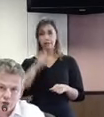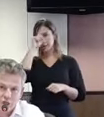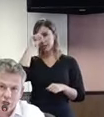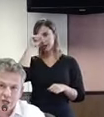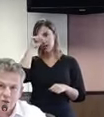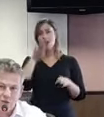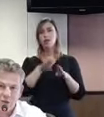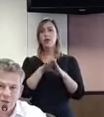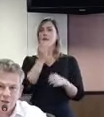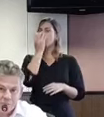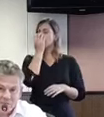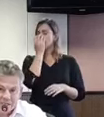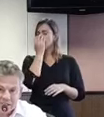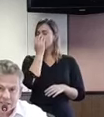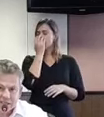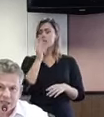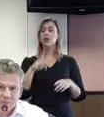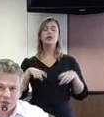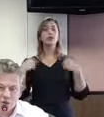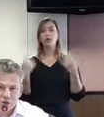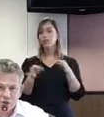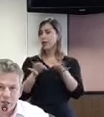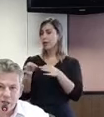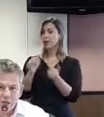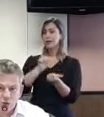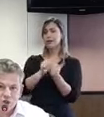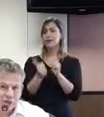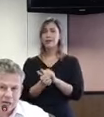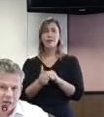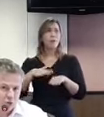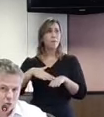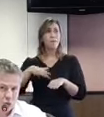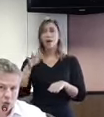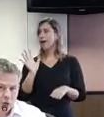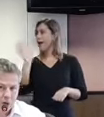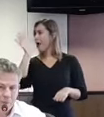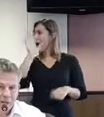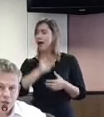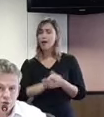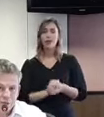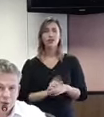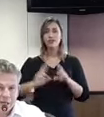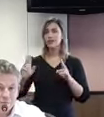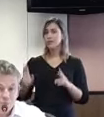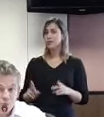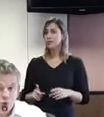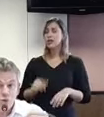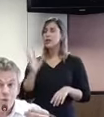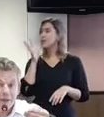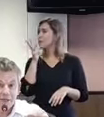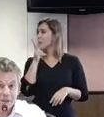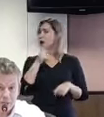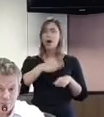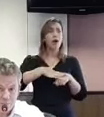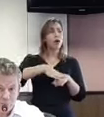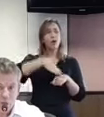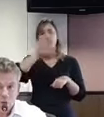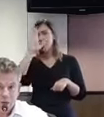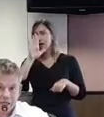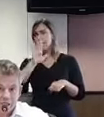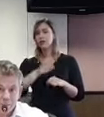de oxigênio. Então, para fazer essas adaptações num estádio, num outro local, isso demoraria muito mais